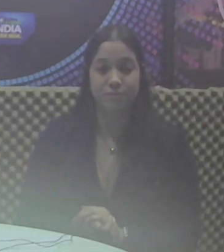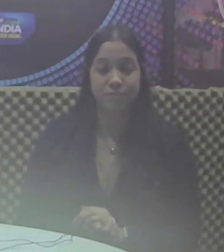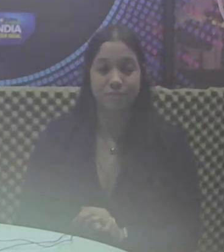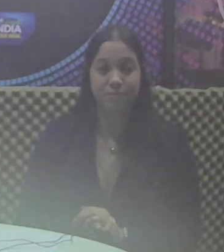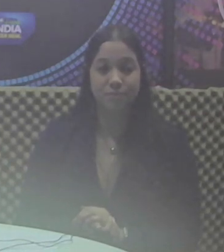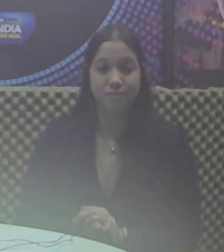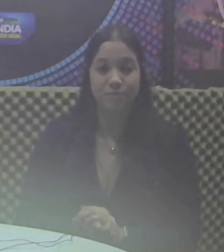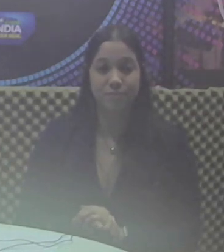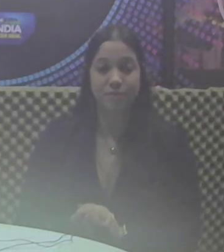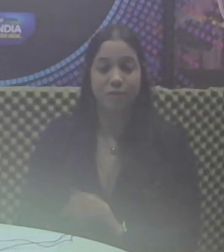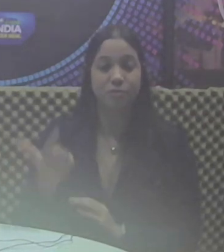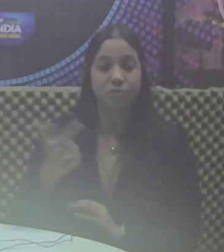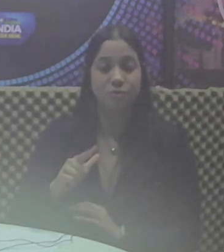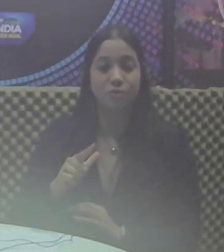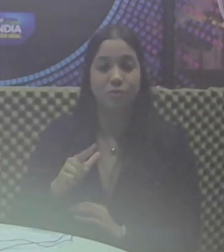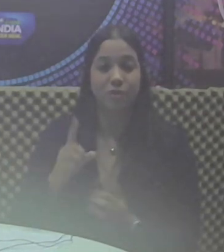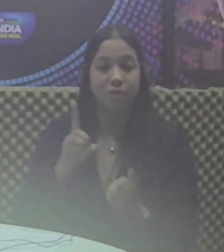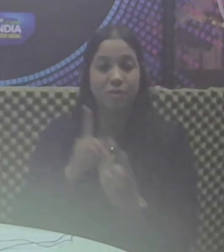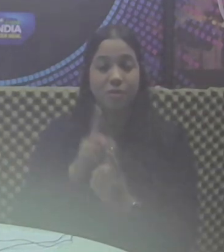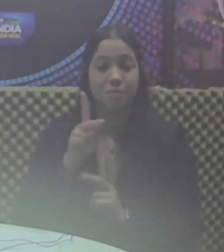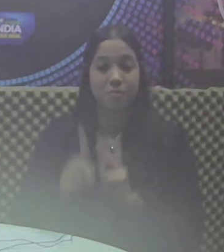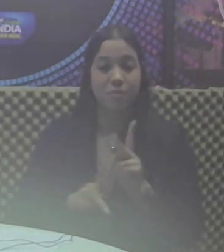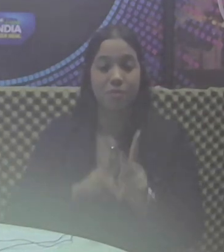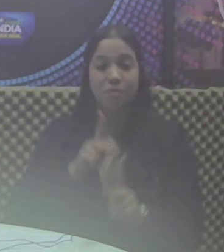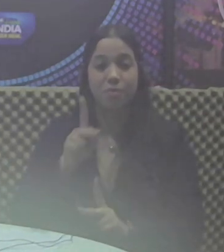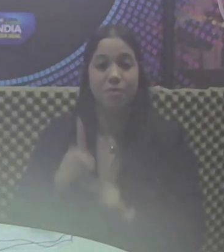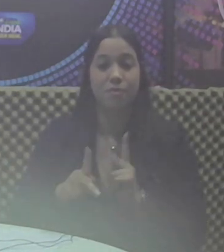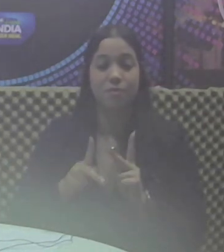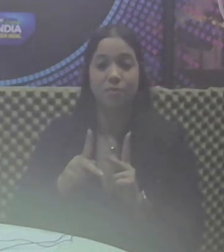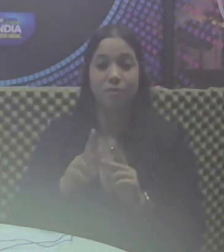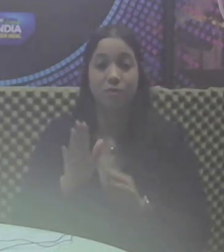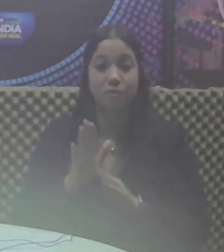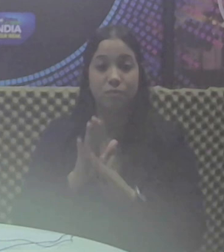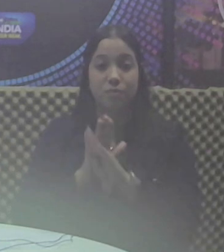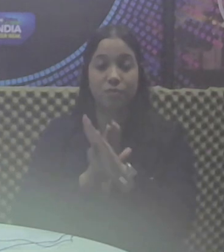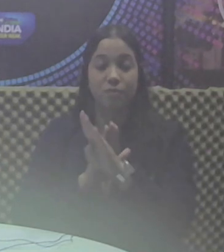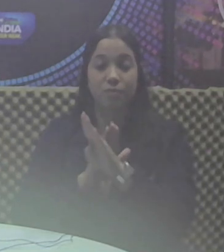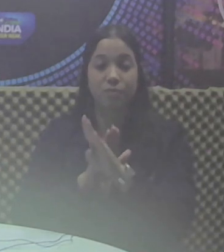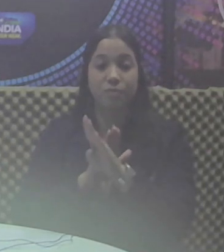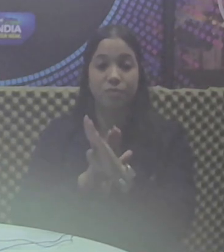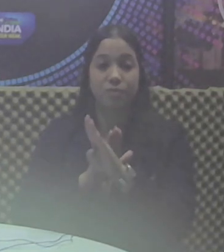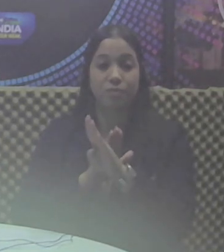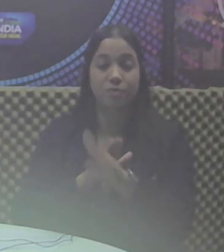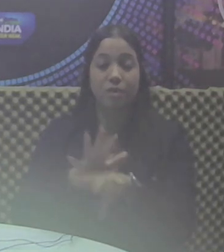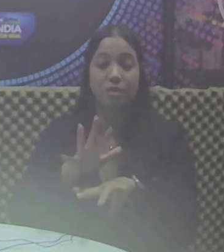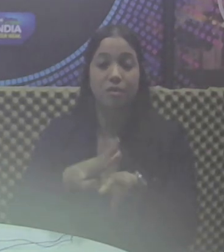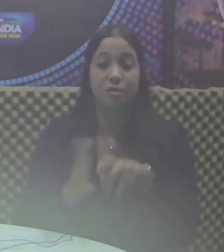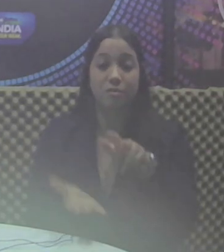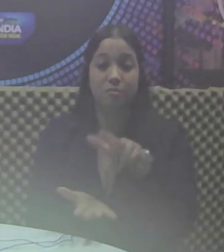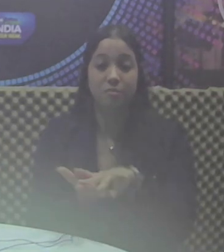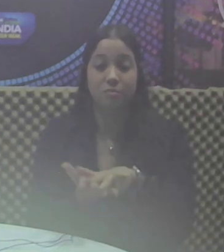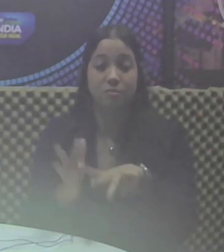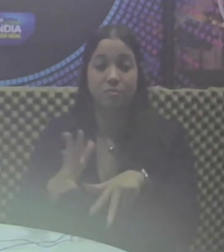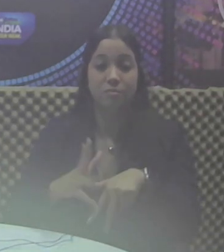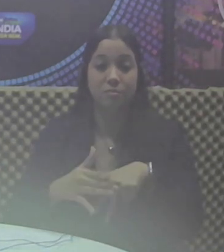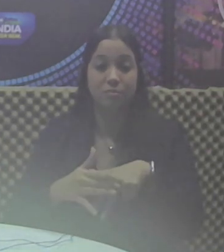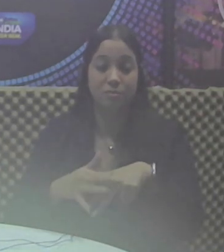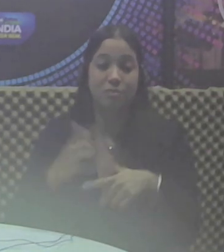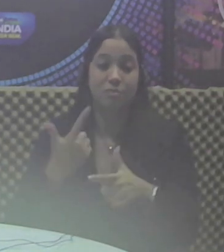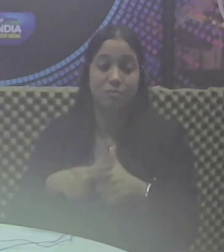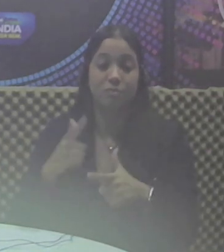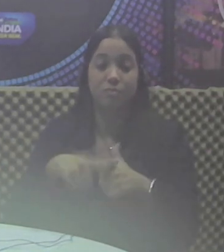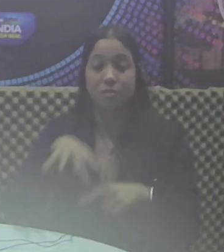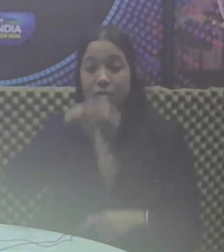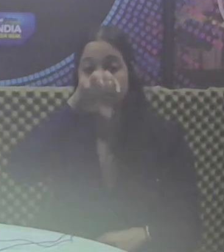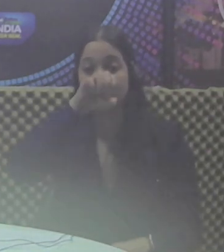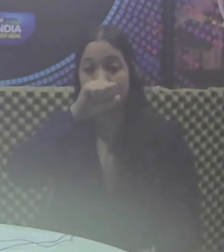Em mais uma medida para atender a população diante do aumento de casos e internações pelas síndromes